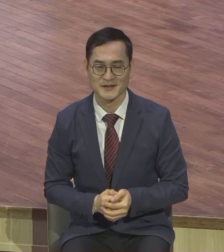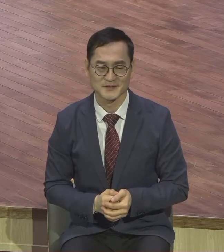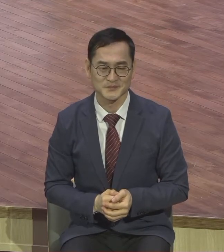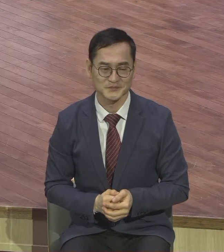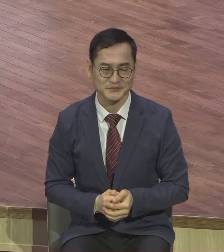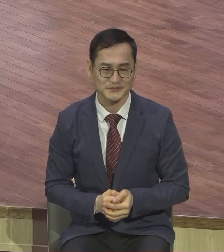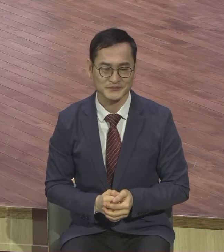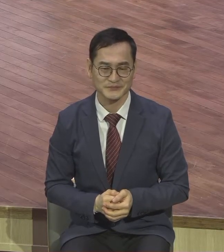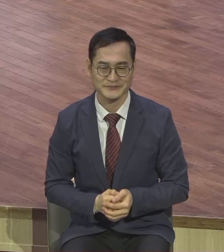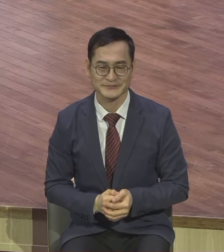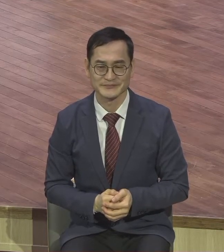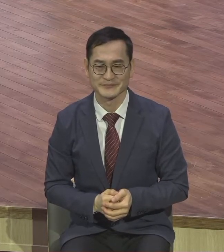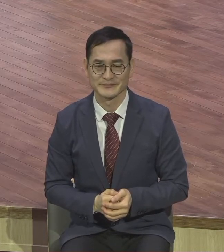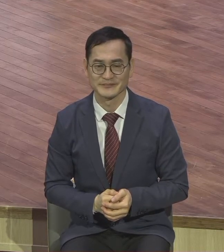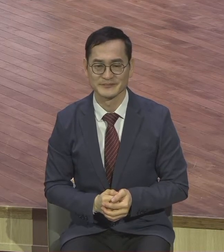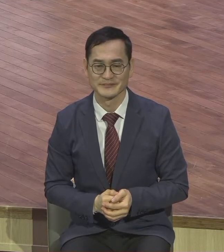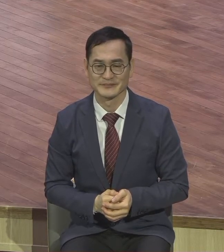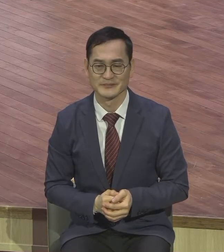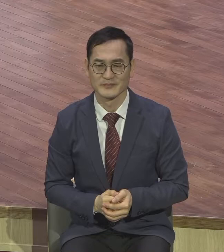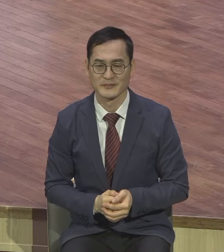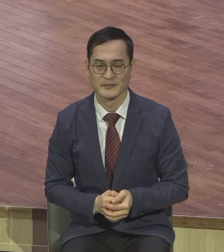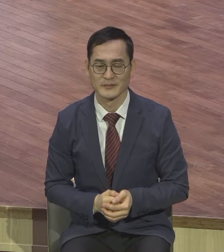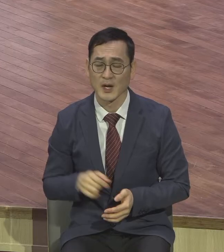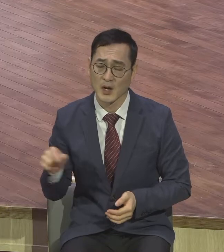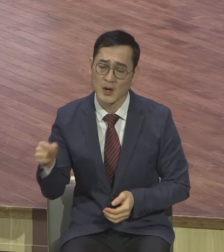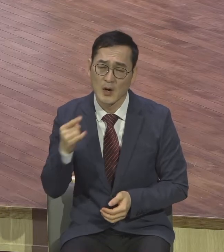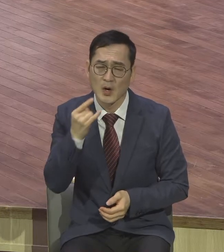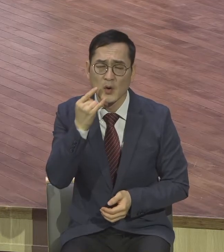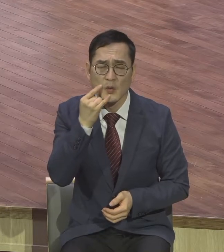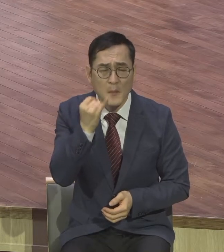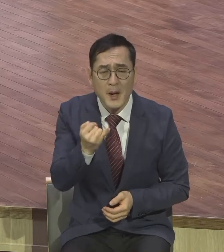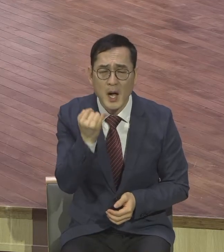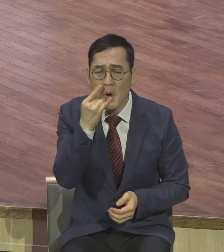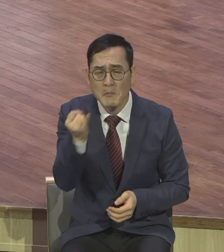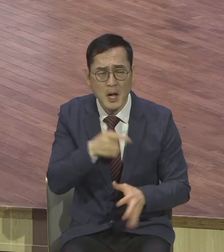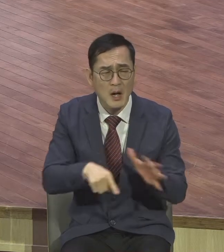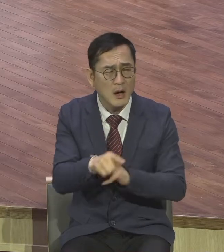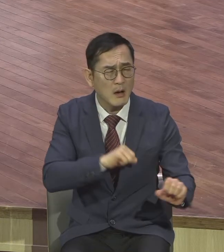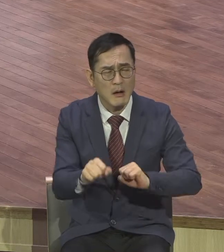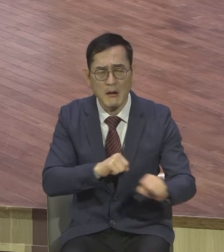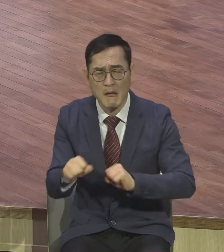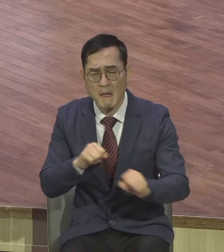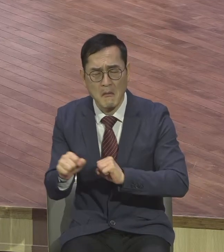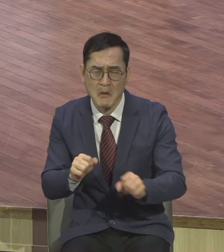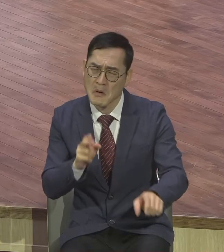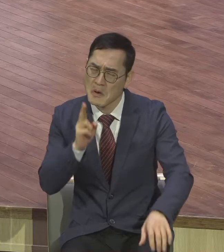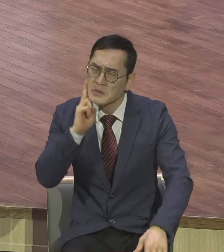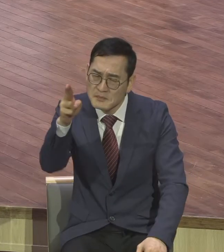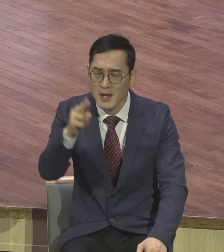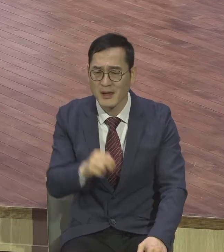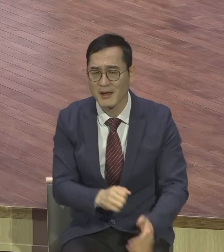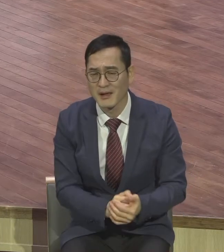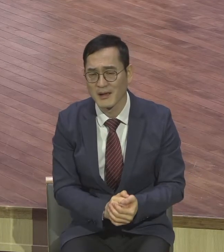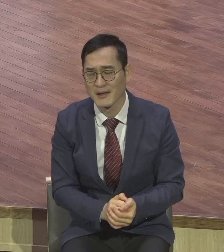교육체계를 그렇게 흔드는 부정적인 요소들이 많이 등장해요. 한국